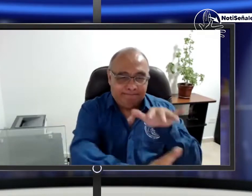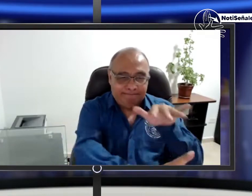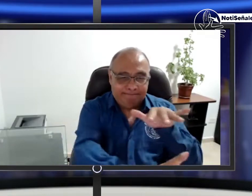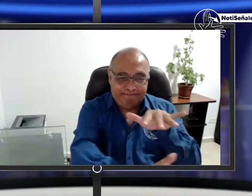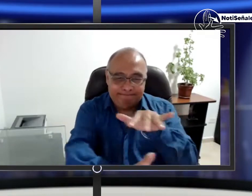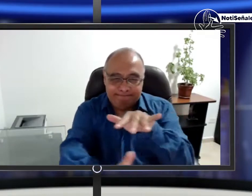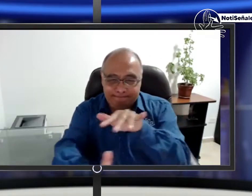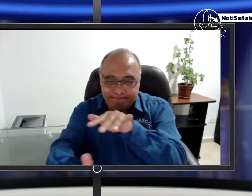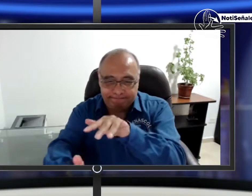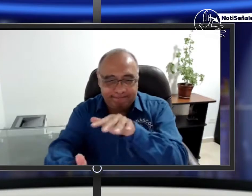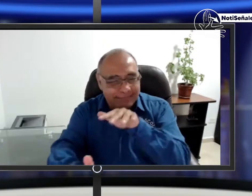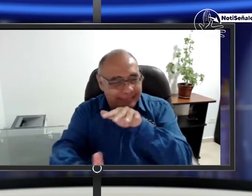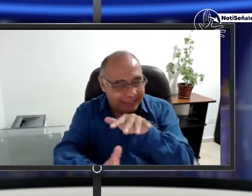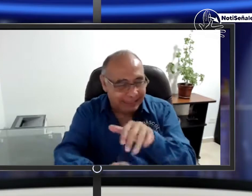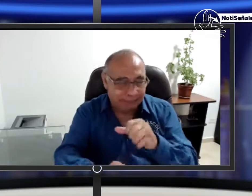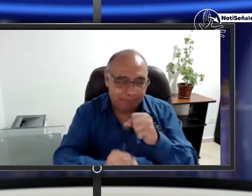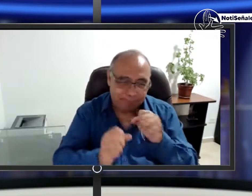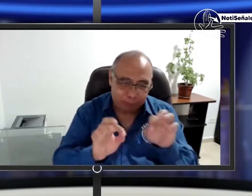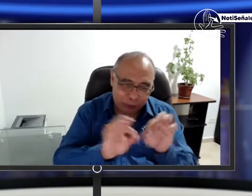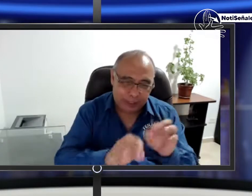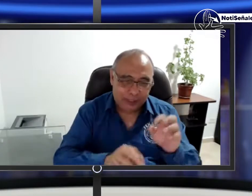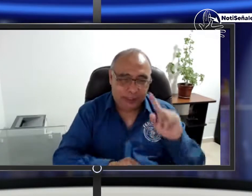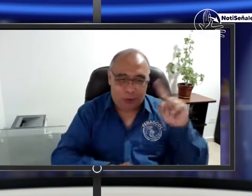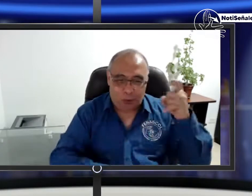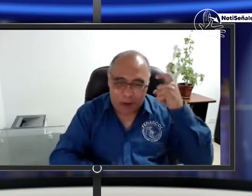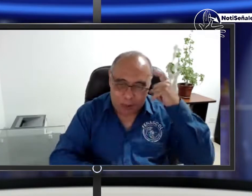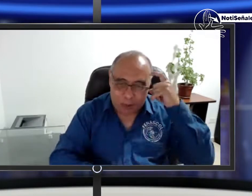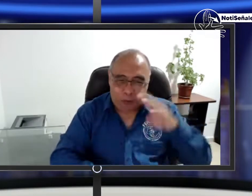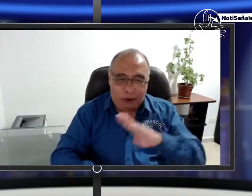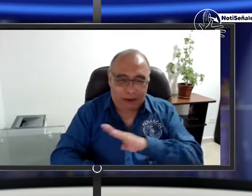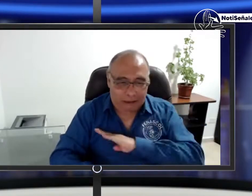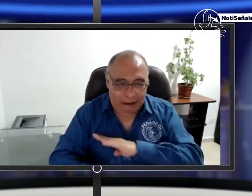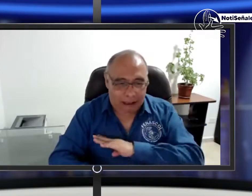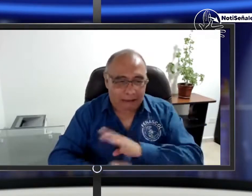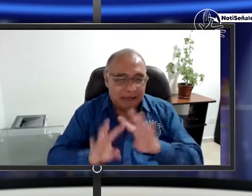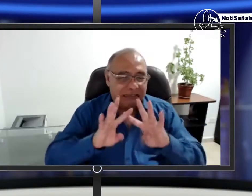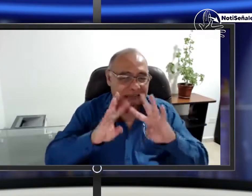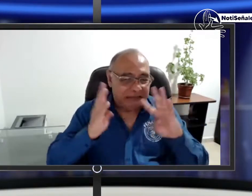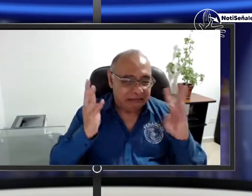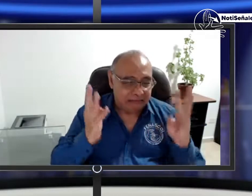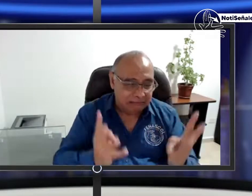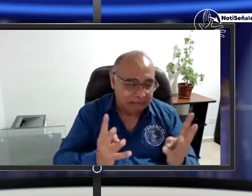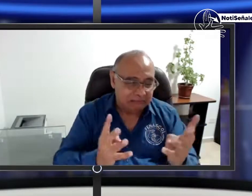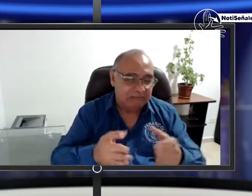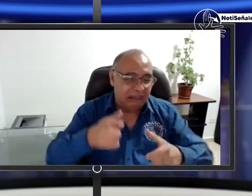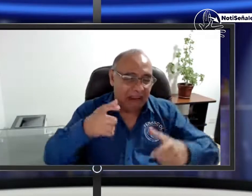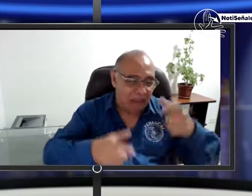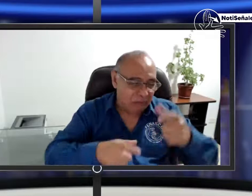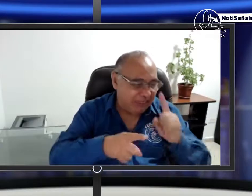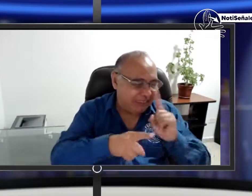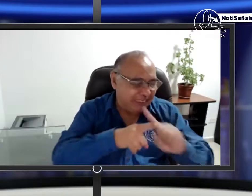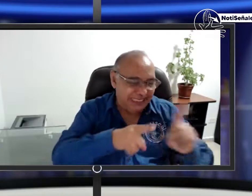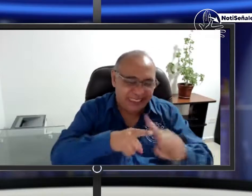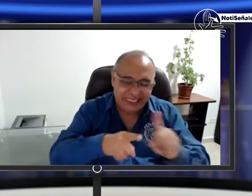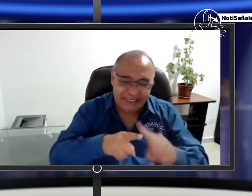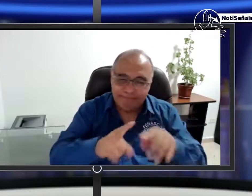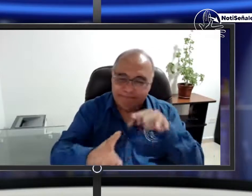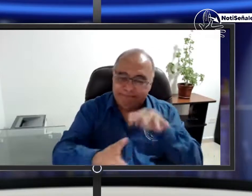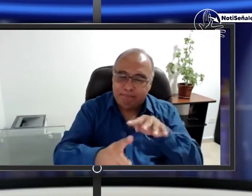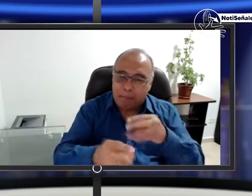y pues la idea es que todos desde su campo su ámbito podamos incidir a las